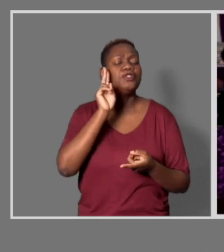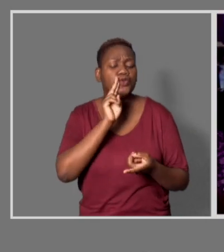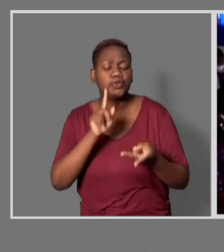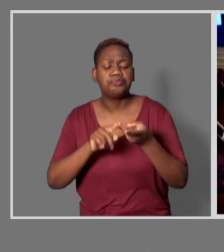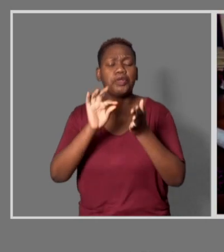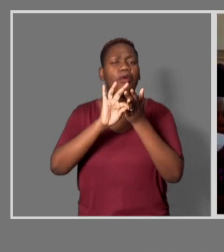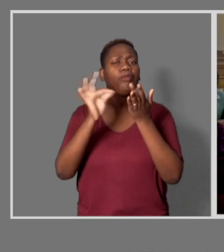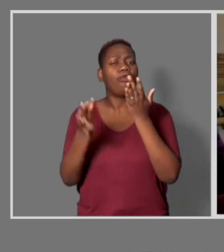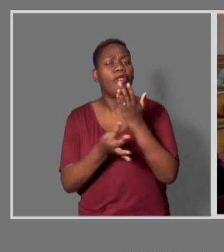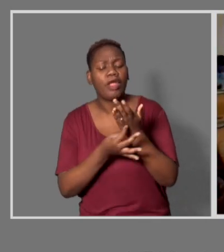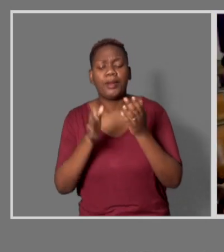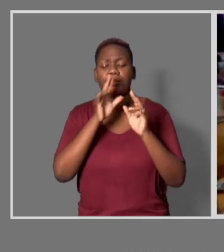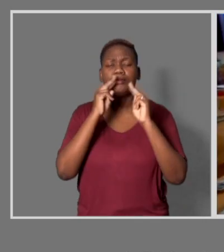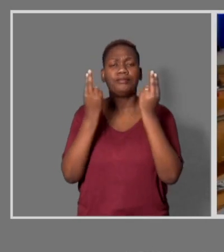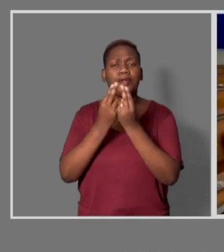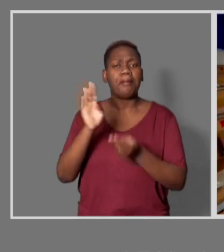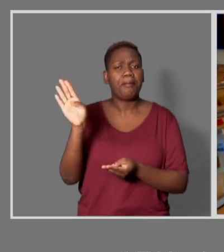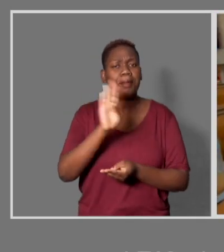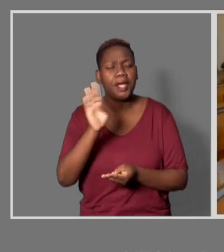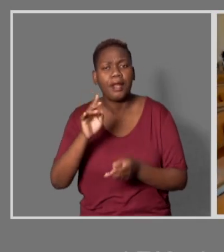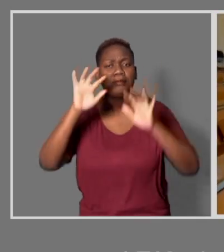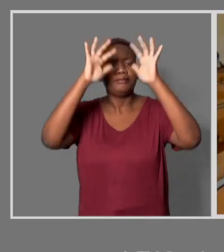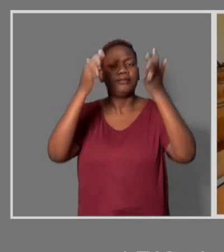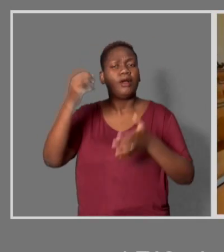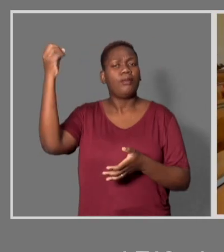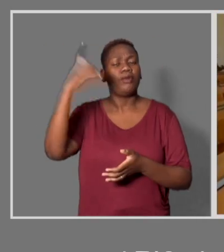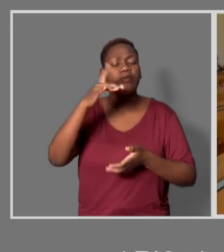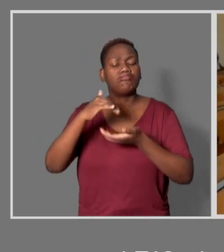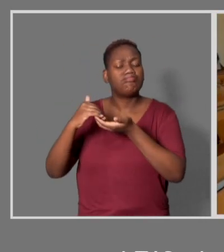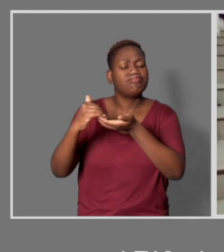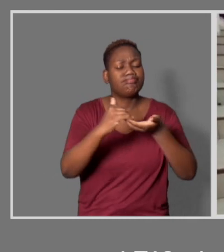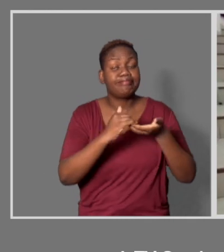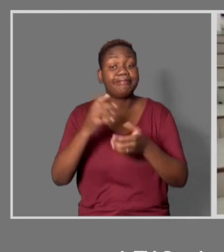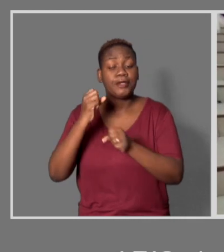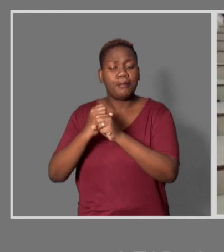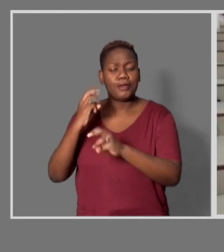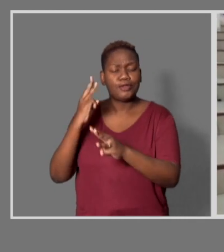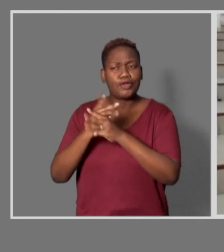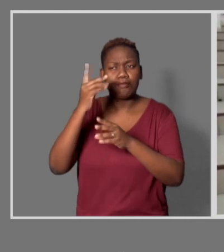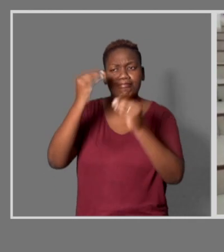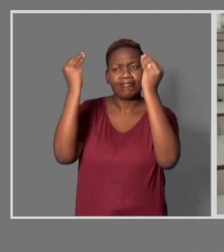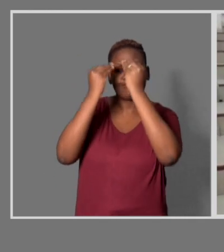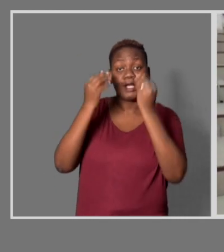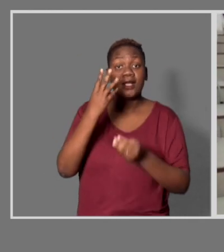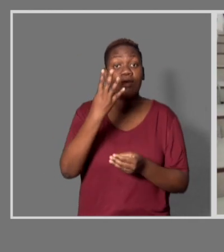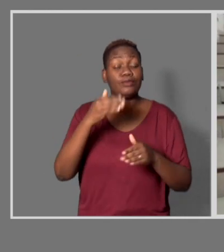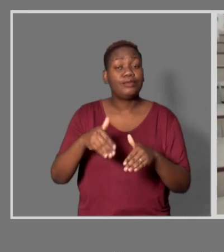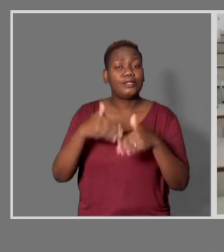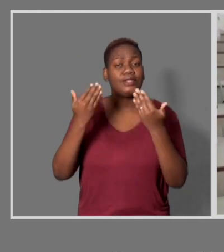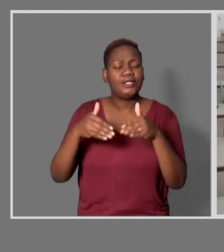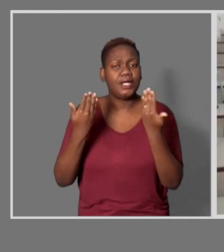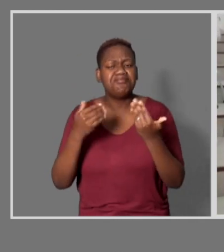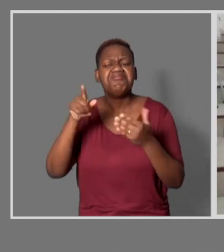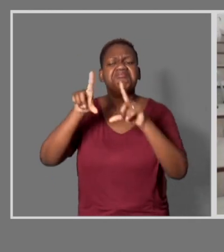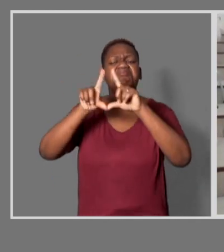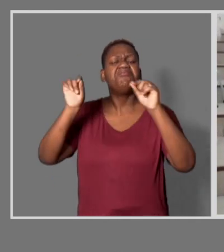Surdo, em parceria com a Modefa, Light for the World e o Conselho Municipal da Beira realizou na cidade da Beira um